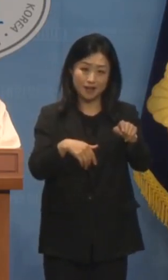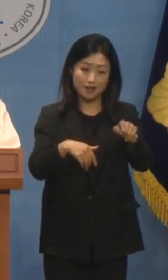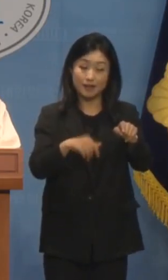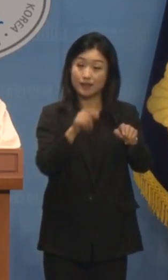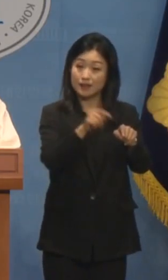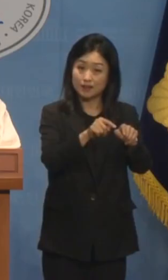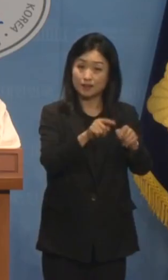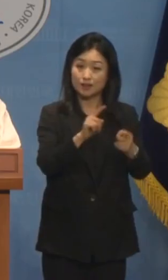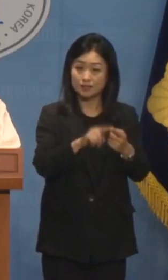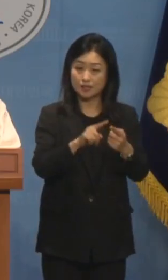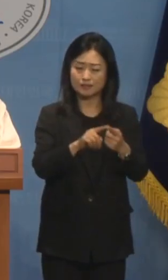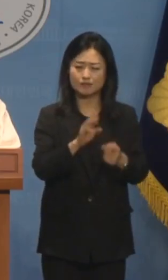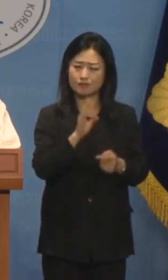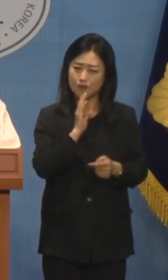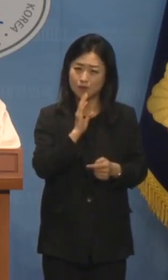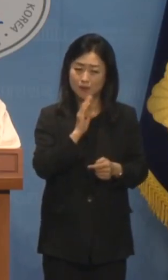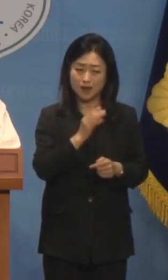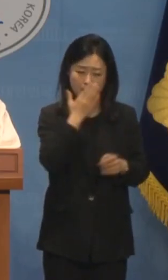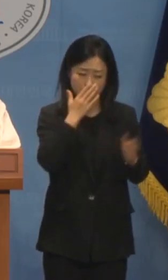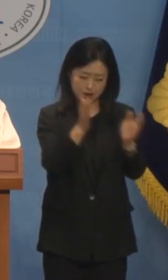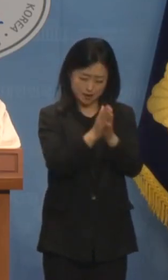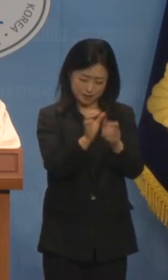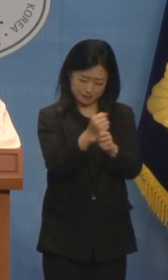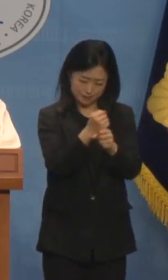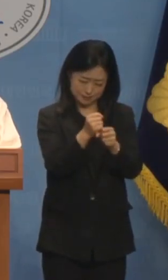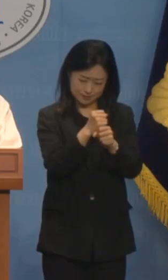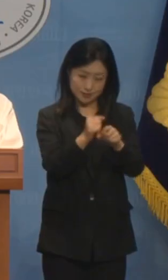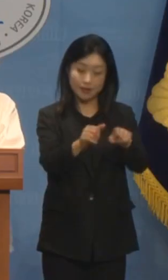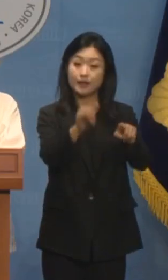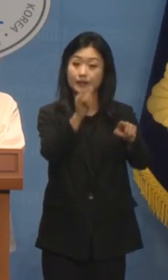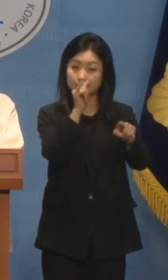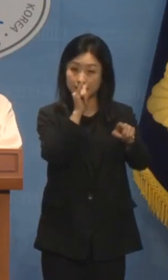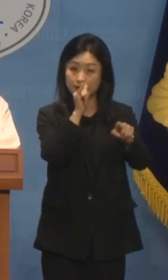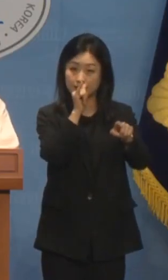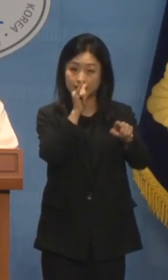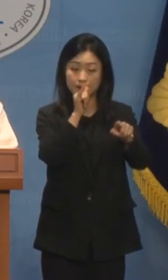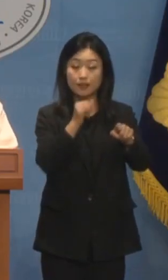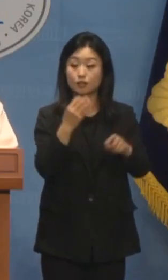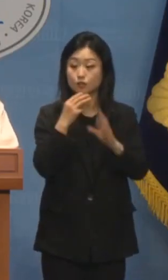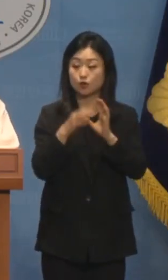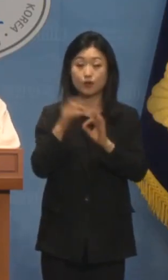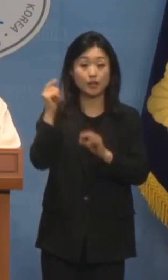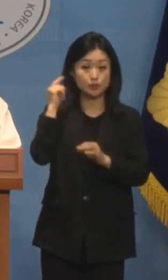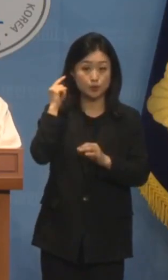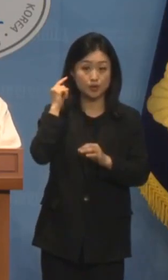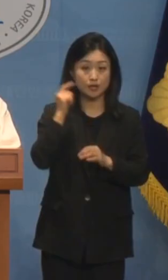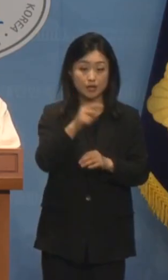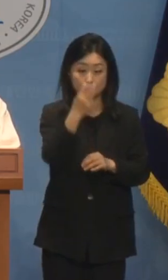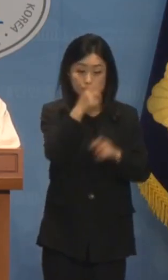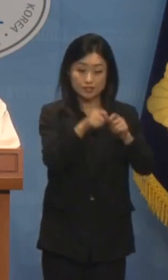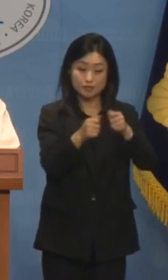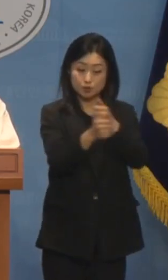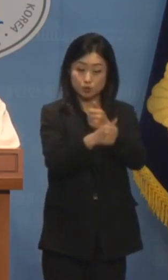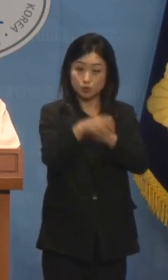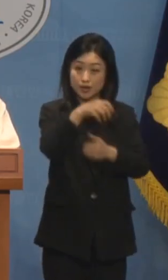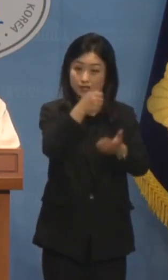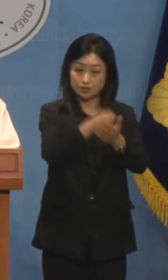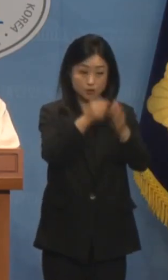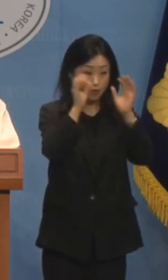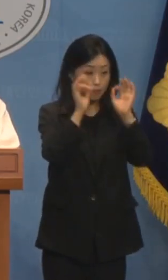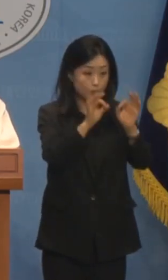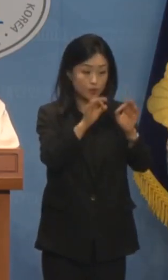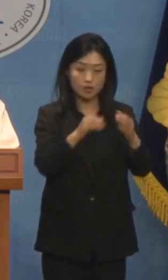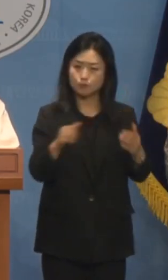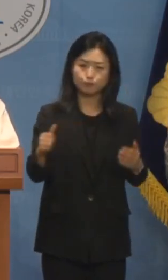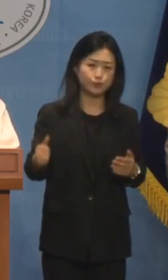쌓기용으로 속말로 짜고 친 고스톱이 아닐 수 없다. 이에 서울의 소리는 수사심의위원회의 이러한 결정에